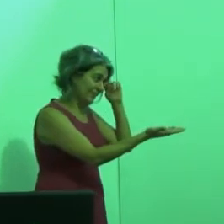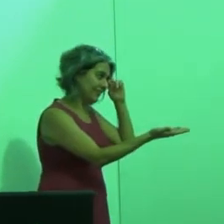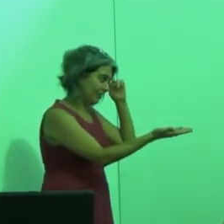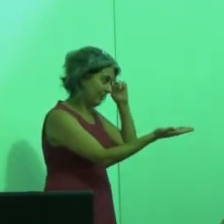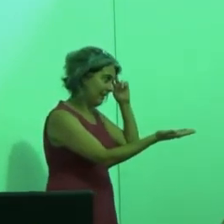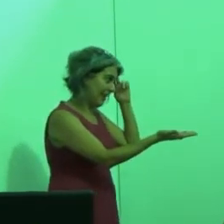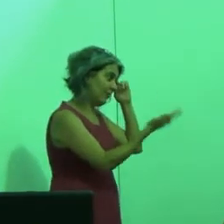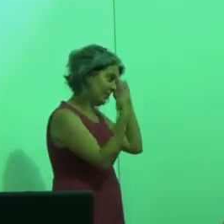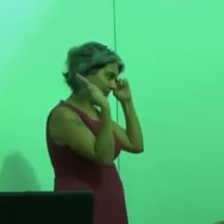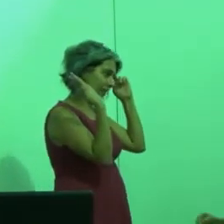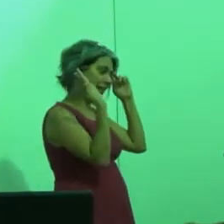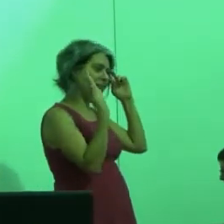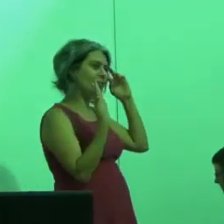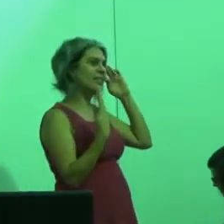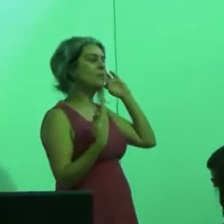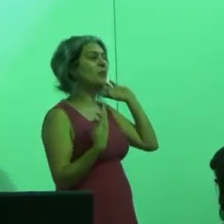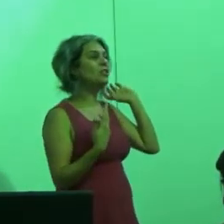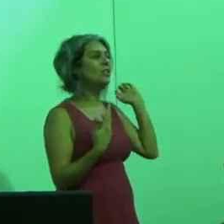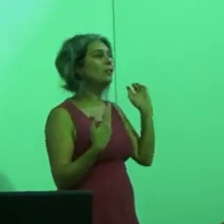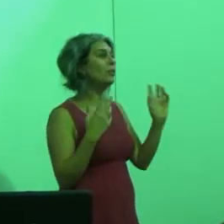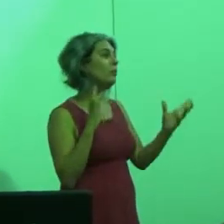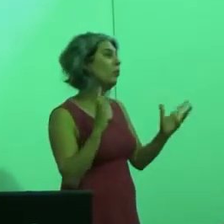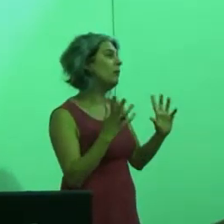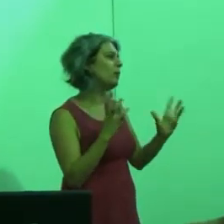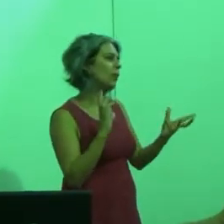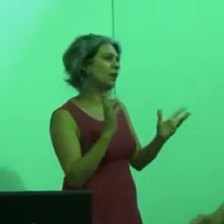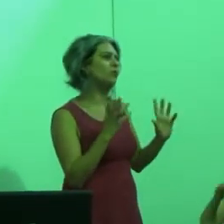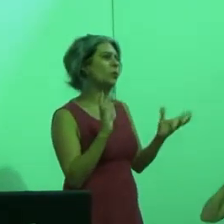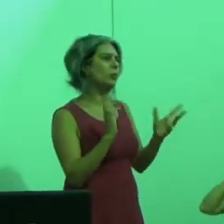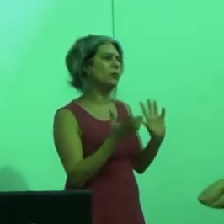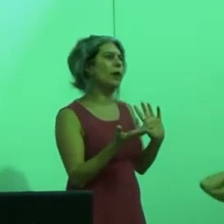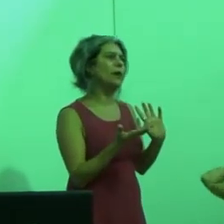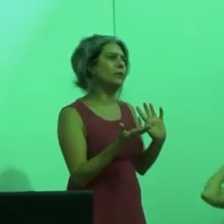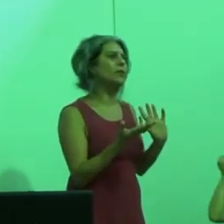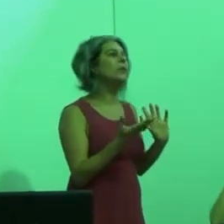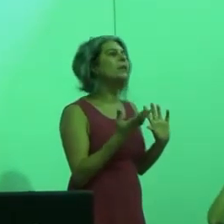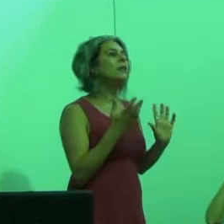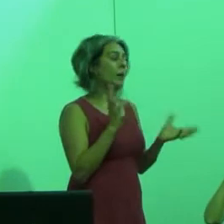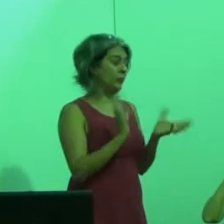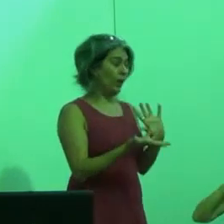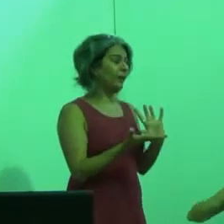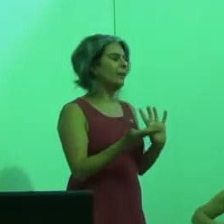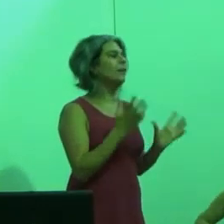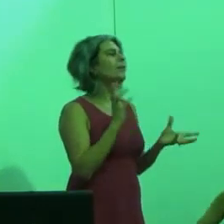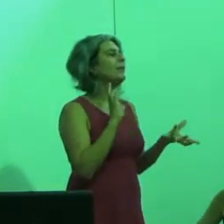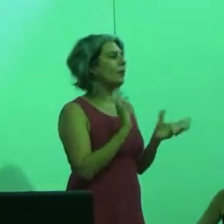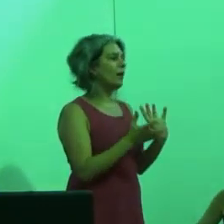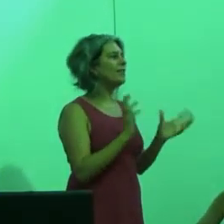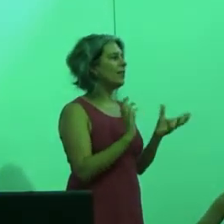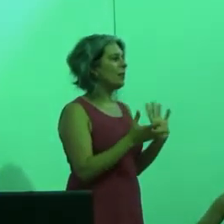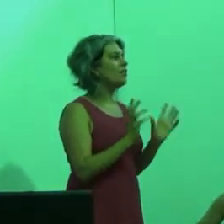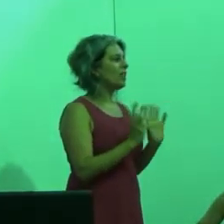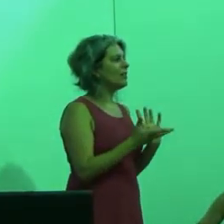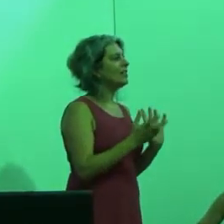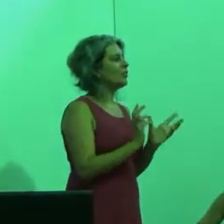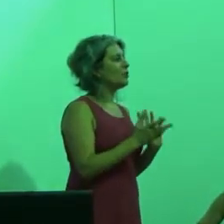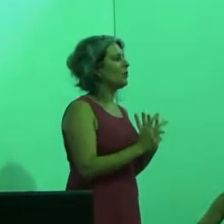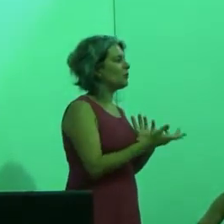da Federal de São Carlos, vocês imaginam o público a que eu estou habituada, não é exatamente esse que a gente pode